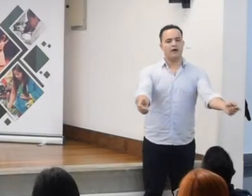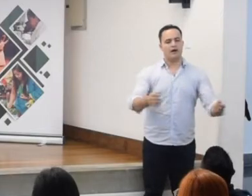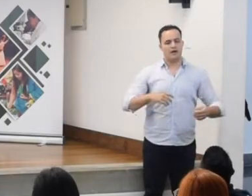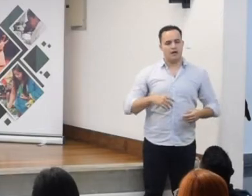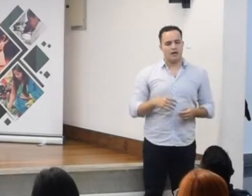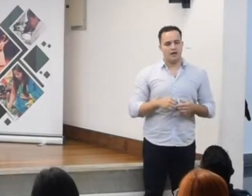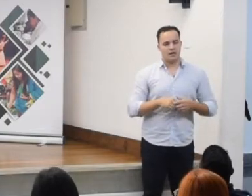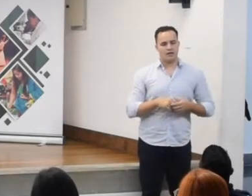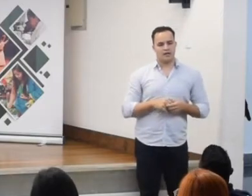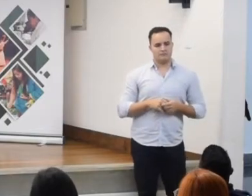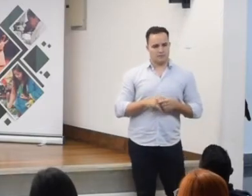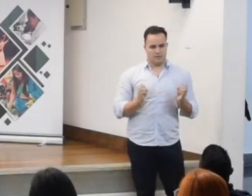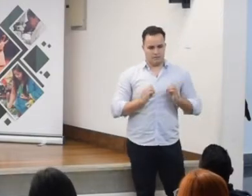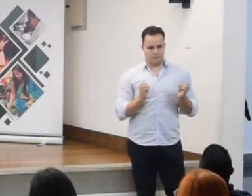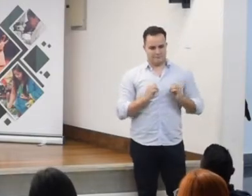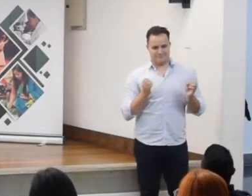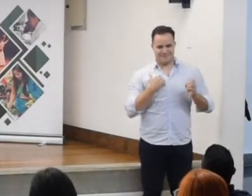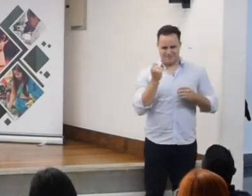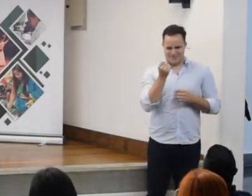Es muy